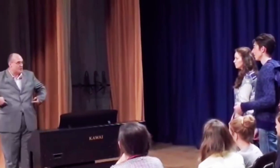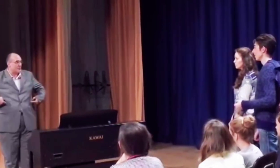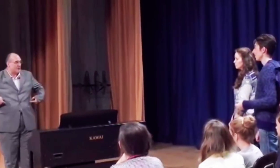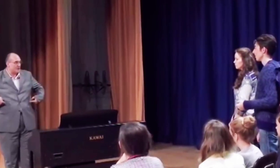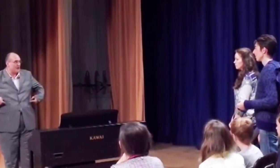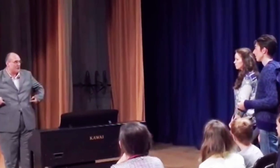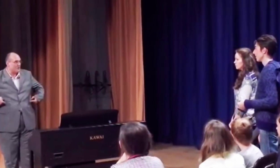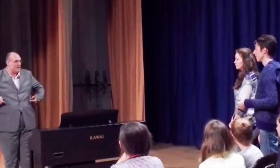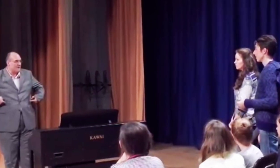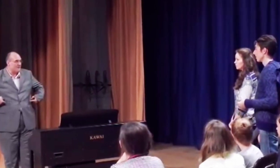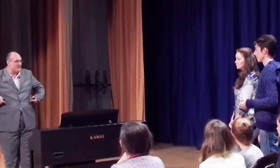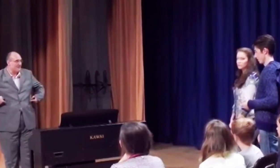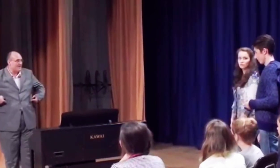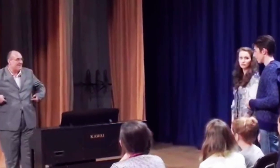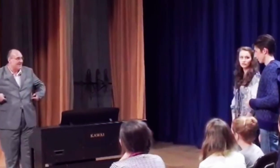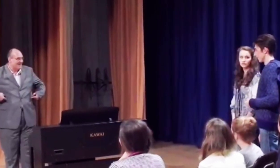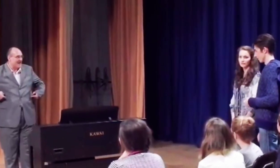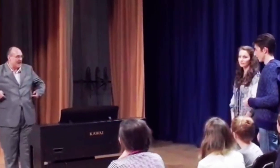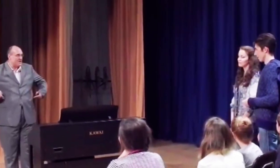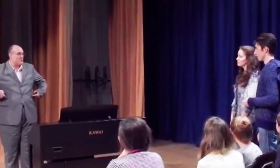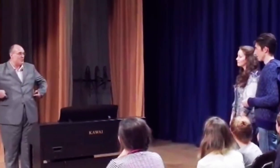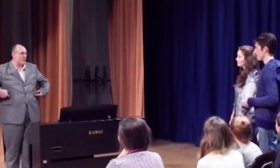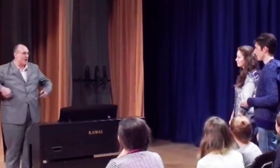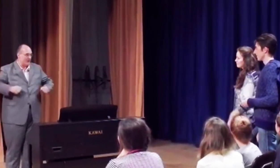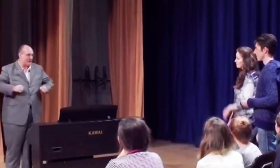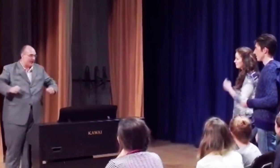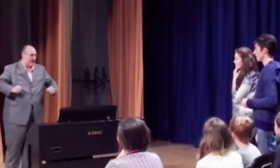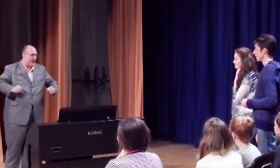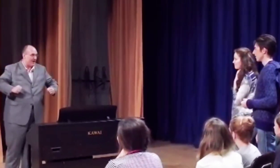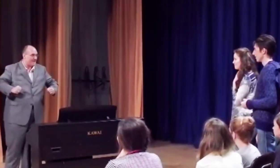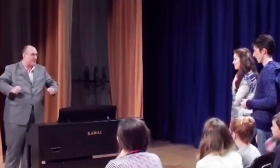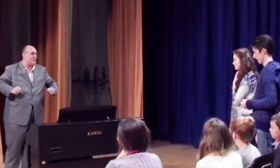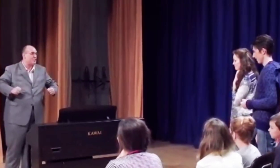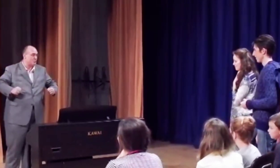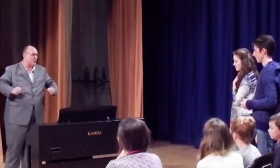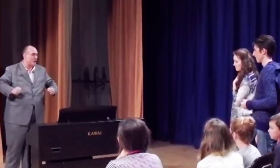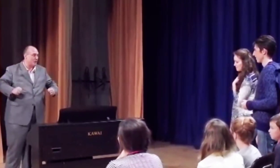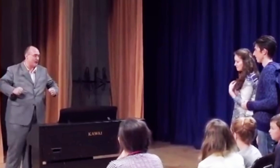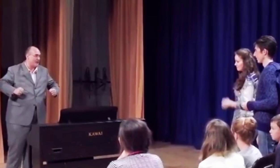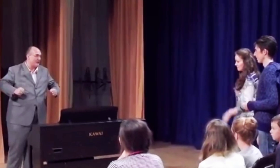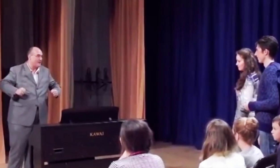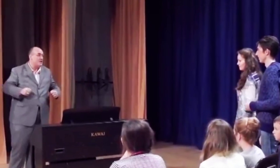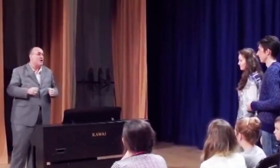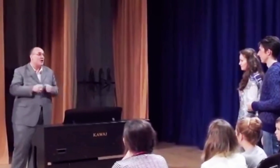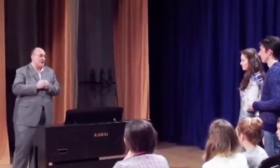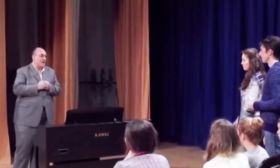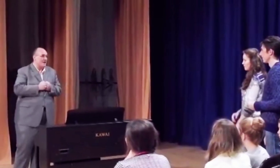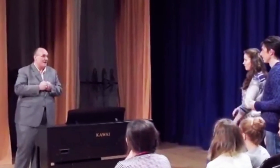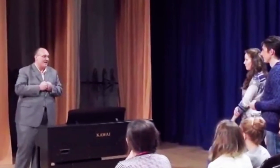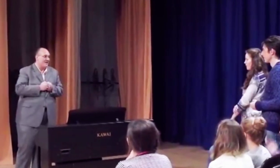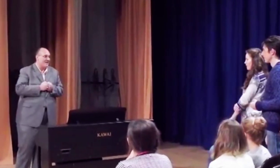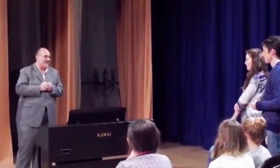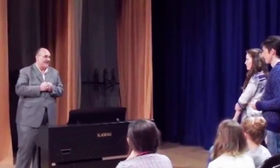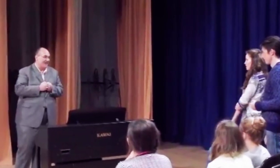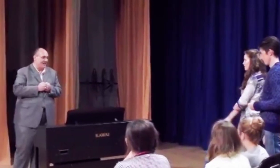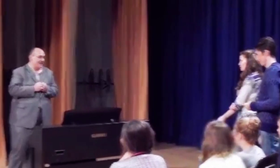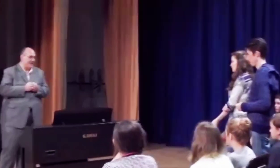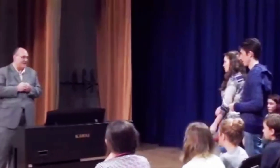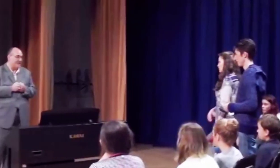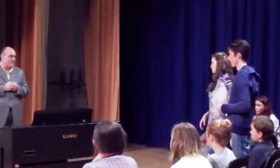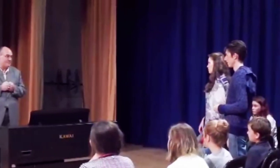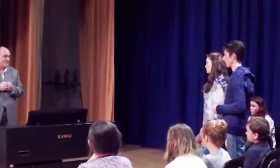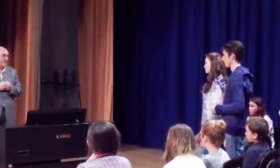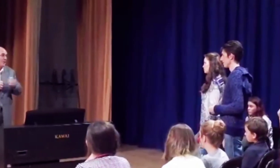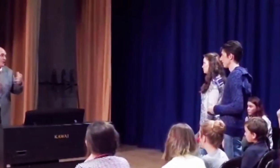Hai sentito questo come lavora? Ti faccio как работает. Hai sentito qua che si è messo subito all'opera. Ti faccio solo что у тебя диафрагма